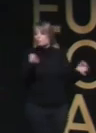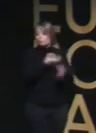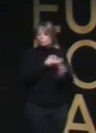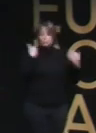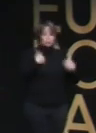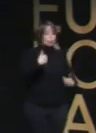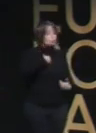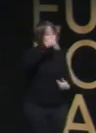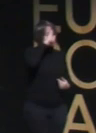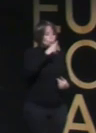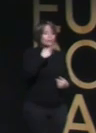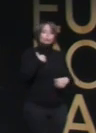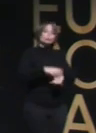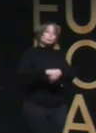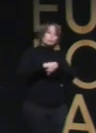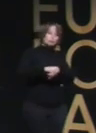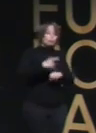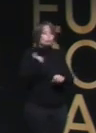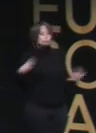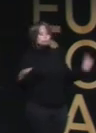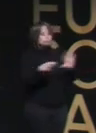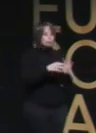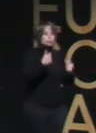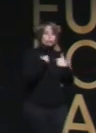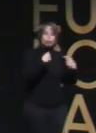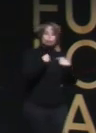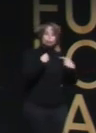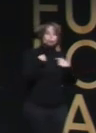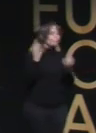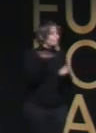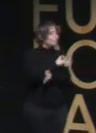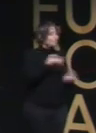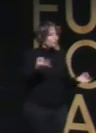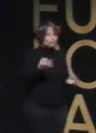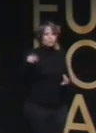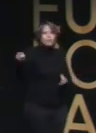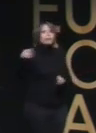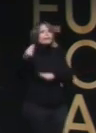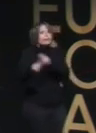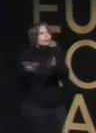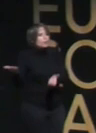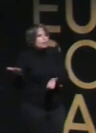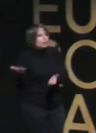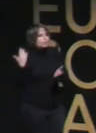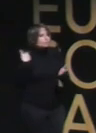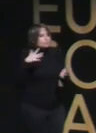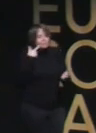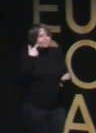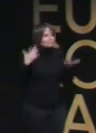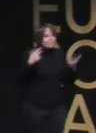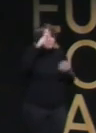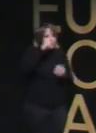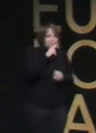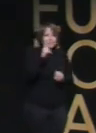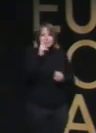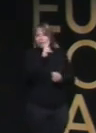soy tu padre, soy tu mejor amigo, soy tu aliado, soy no sé qué, lo soy todo para ti. ¿Él qué va a ser? Está todo cogido. Entonces, como padres y como madres